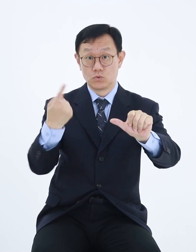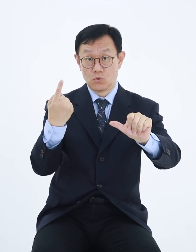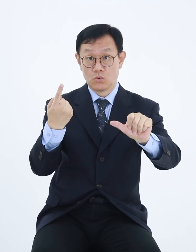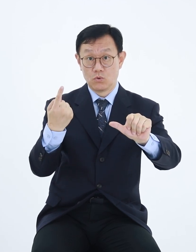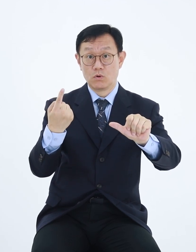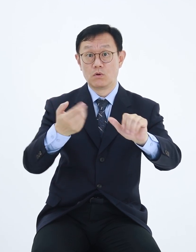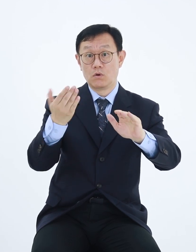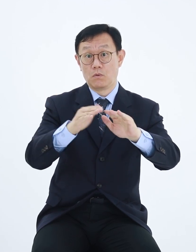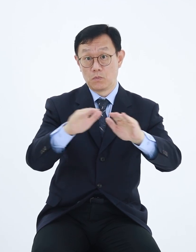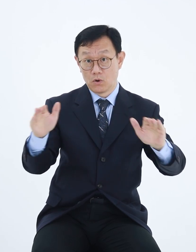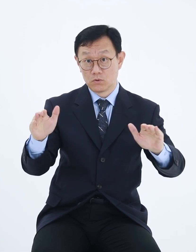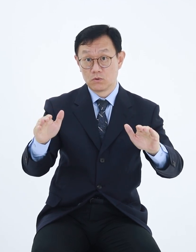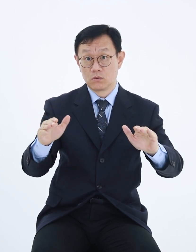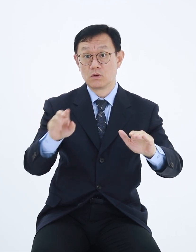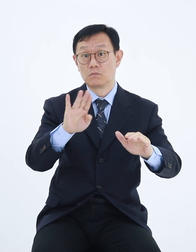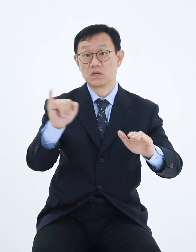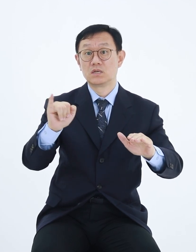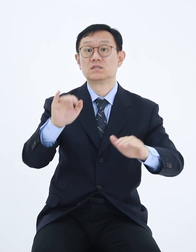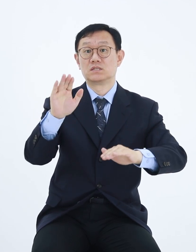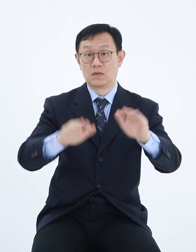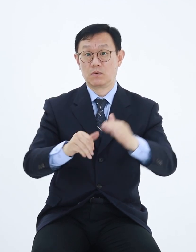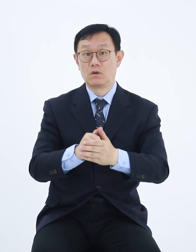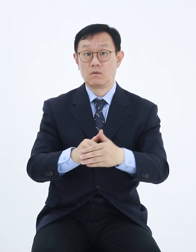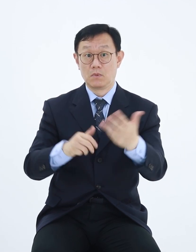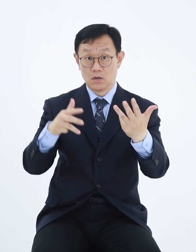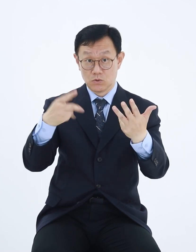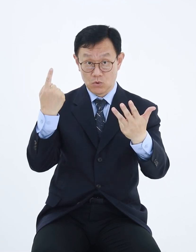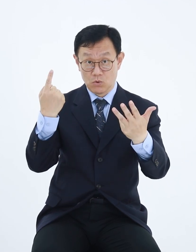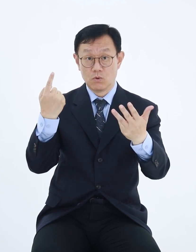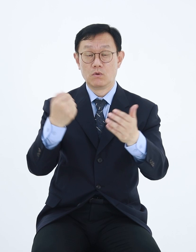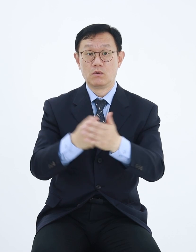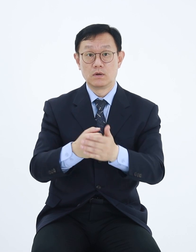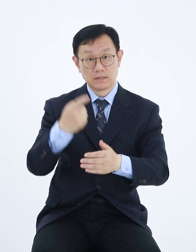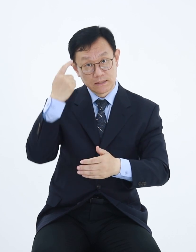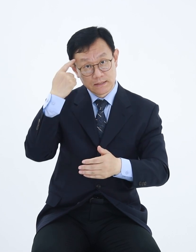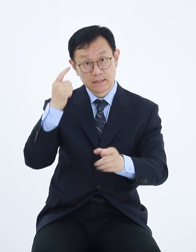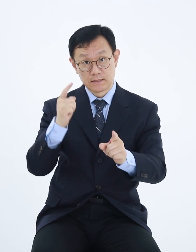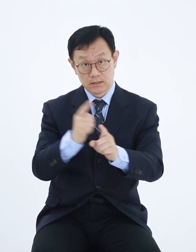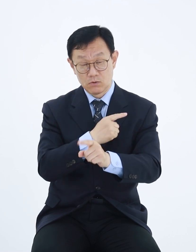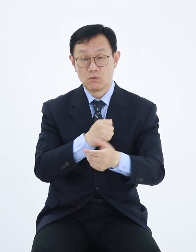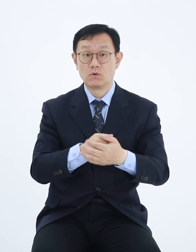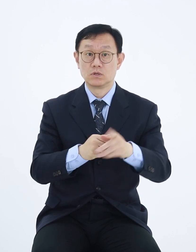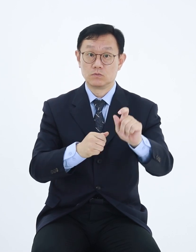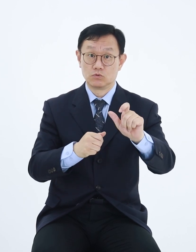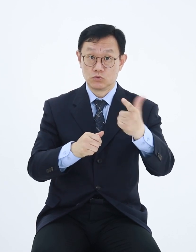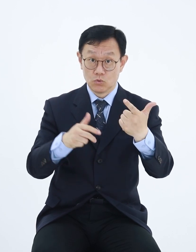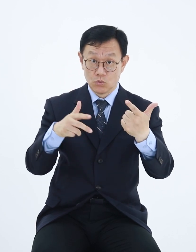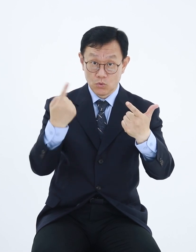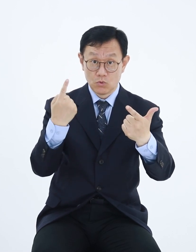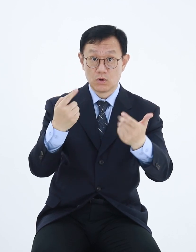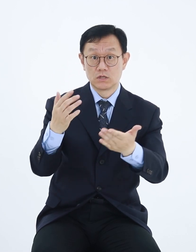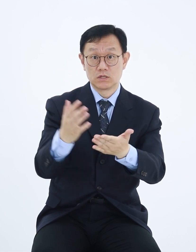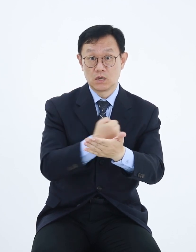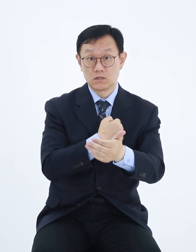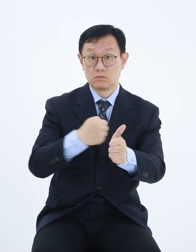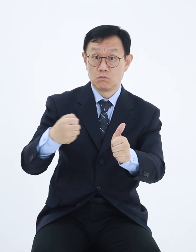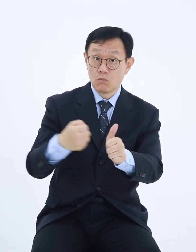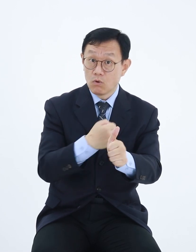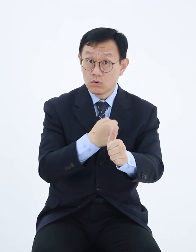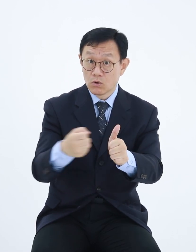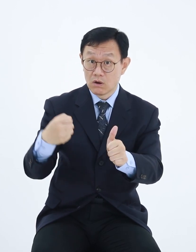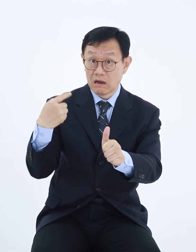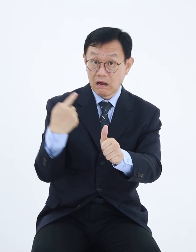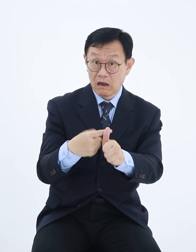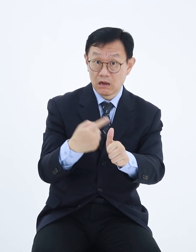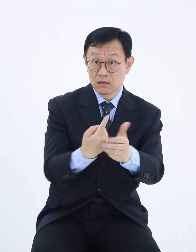제5조 평등 및 비차별, 제8조 인식재고, 제16조 착취,